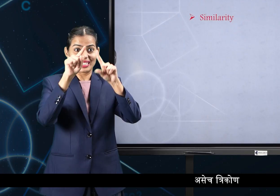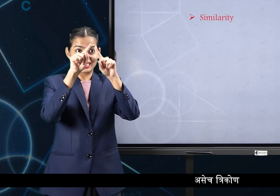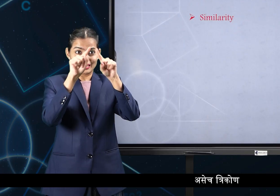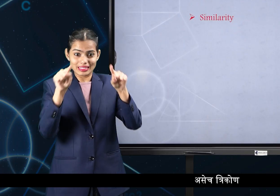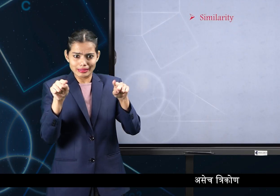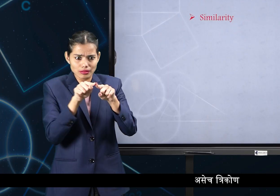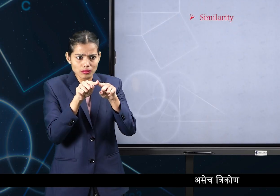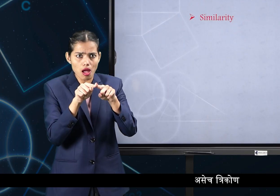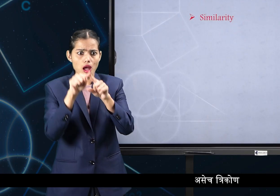असेच त्रिकोण,